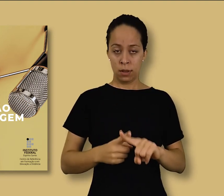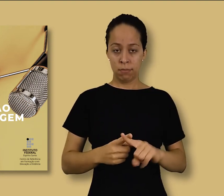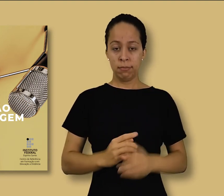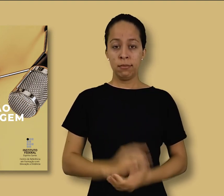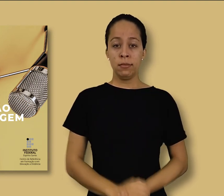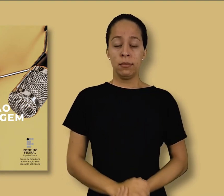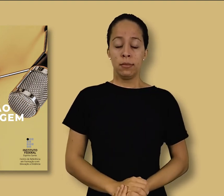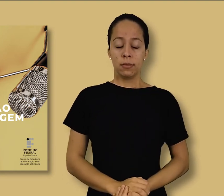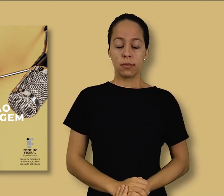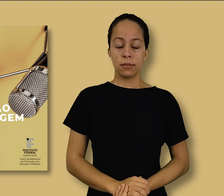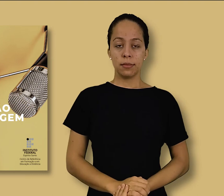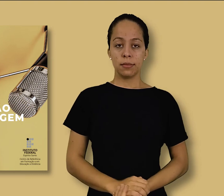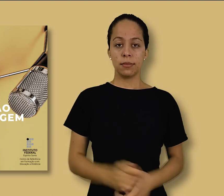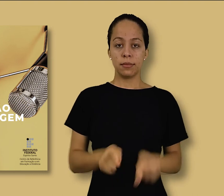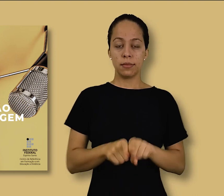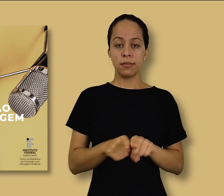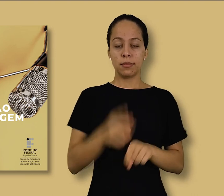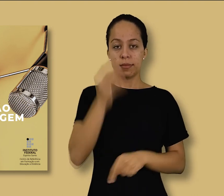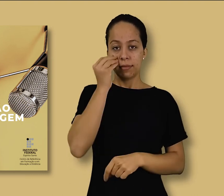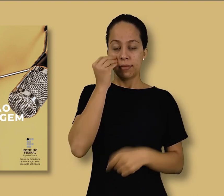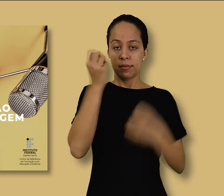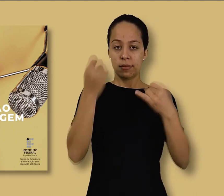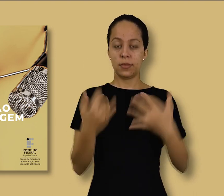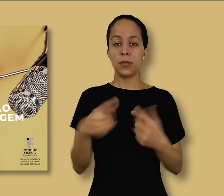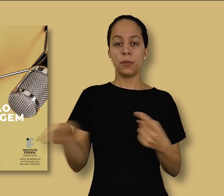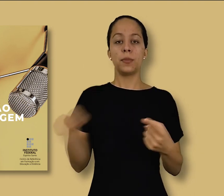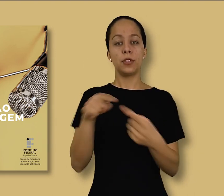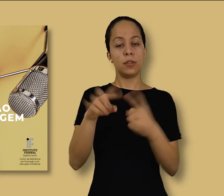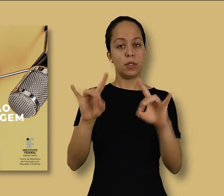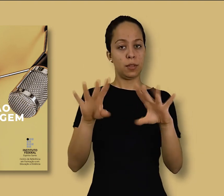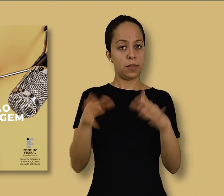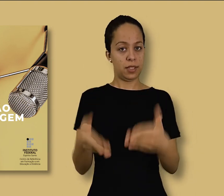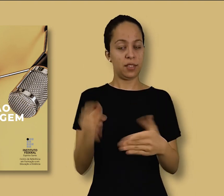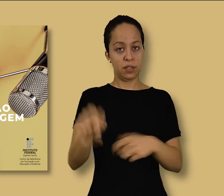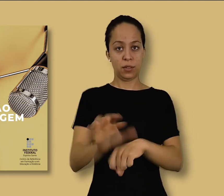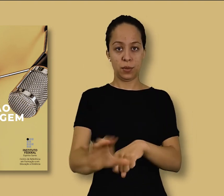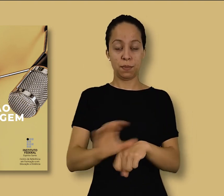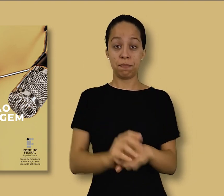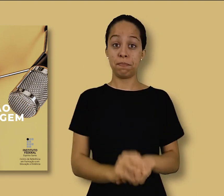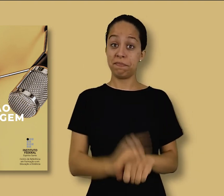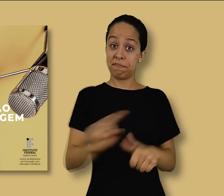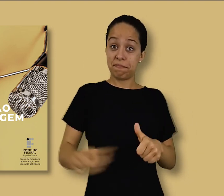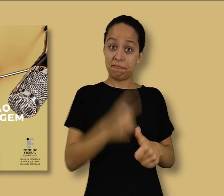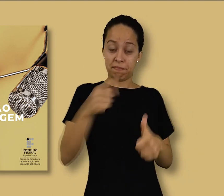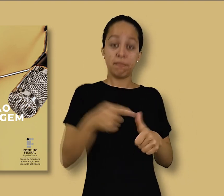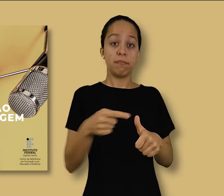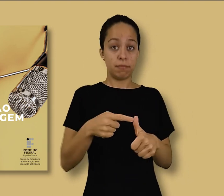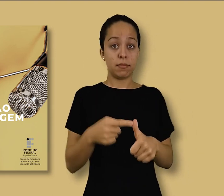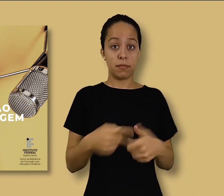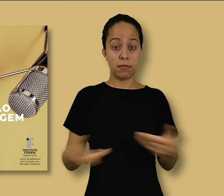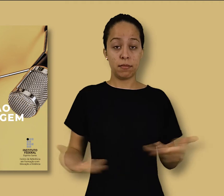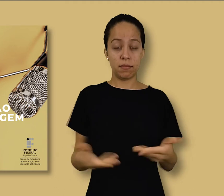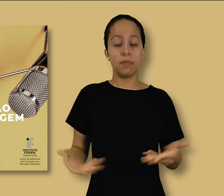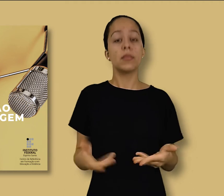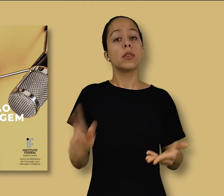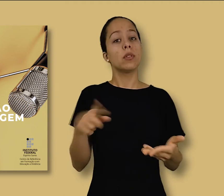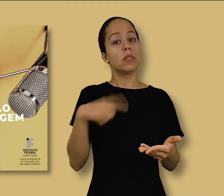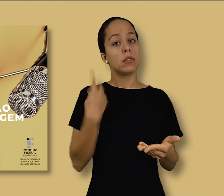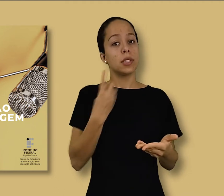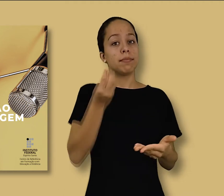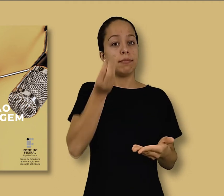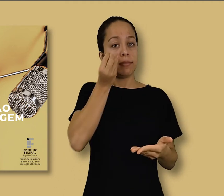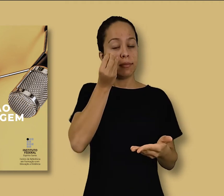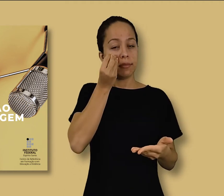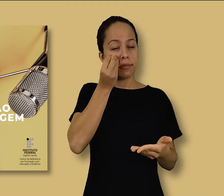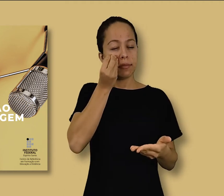com essa disciplina né falei até agora do porque na disciplina e agora eu quero falar dos objetivos específicos que nós temos com